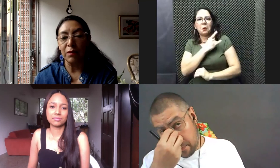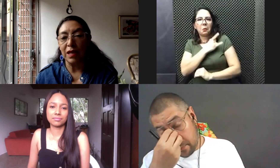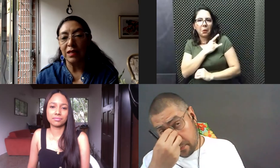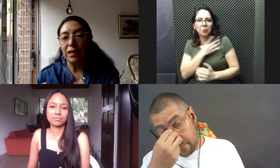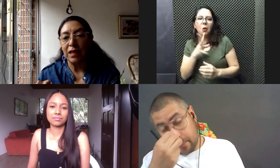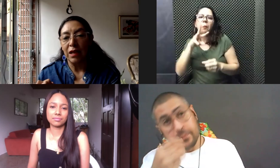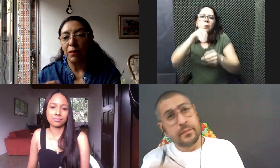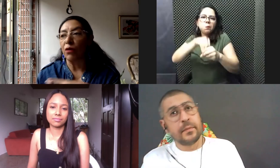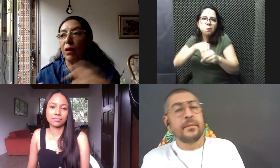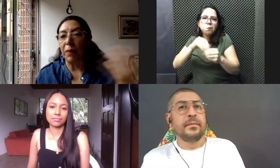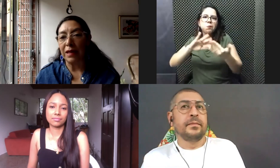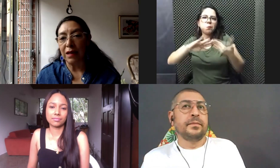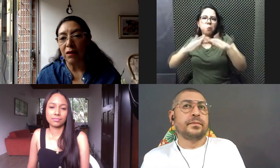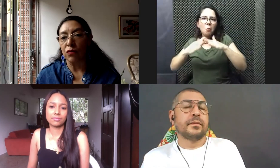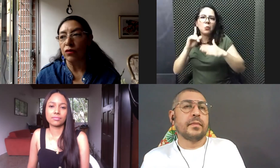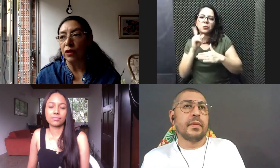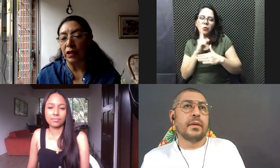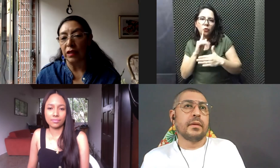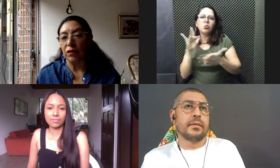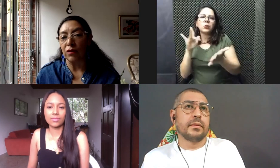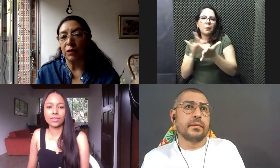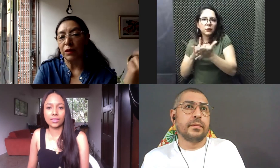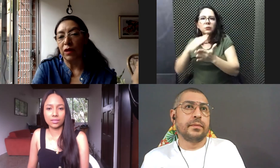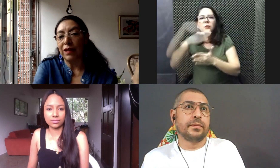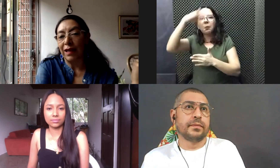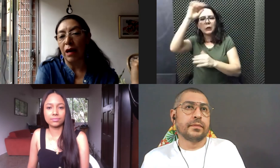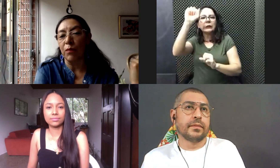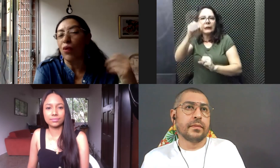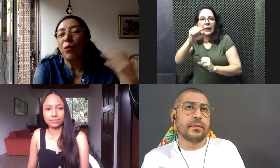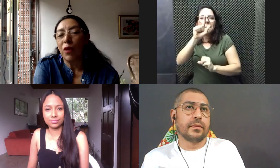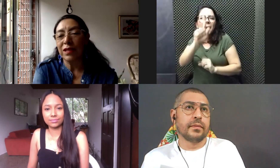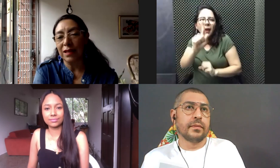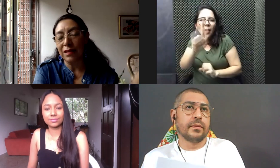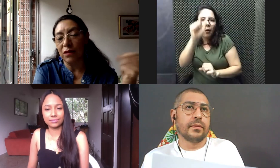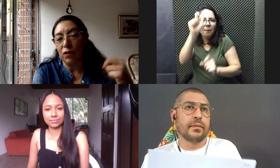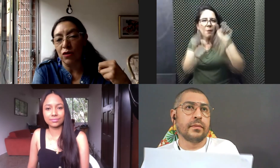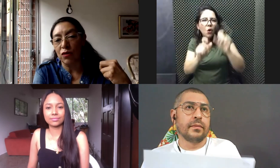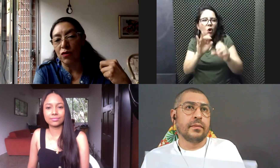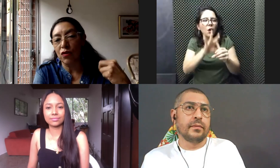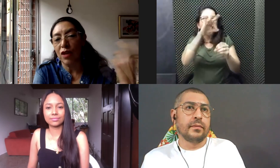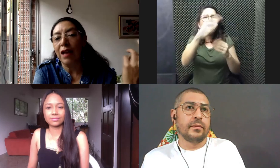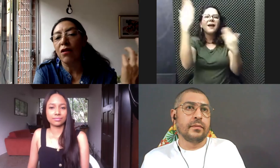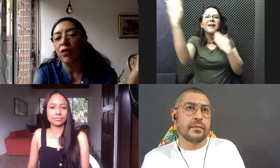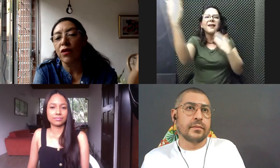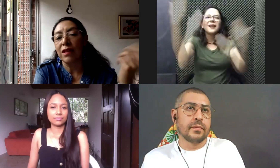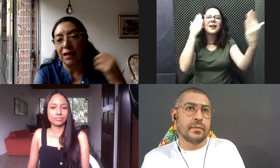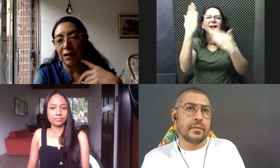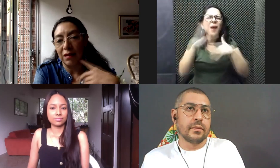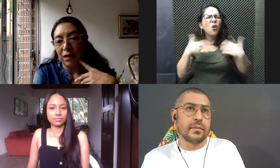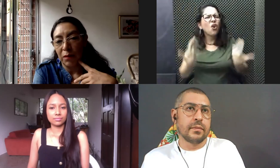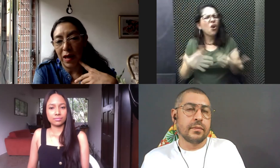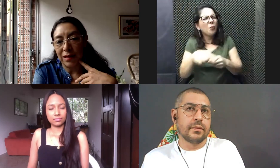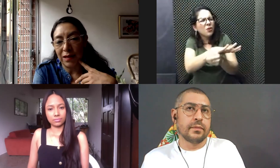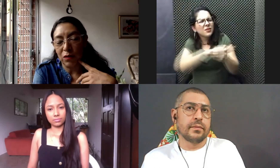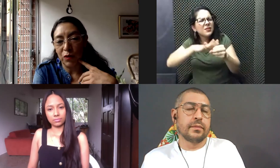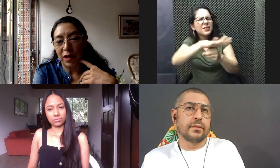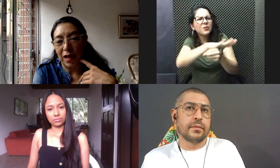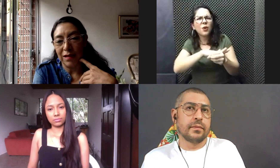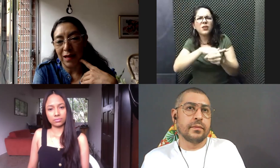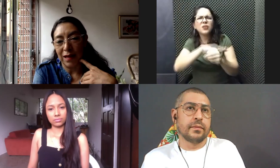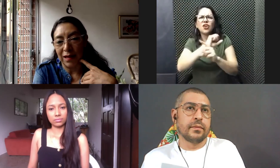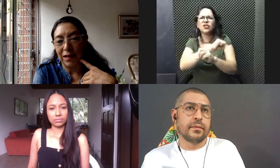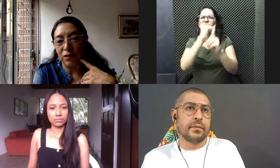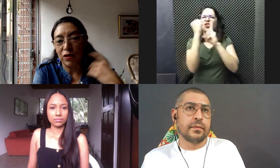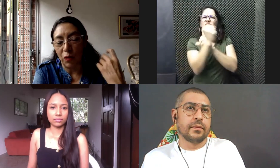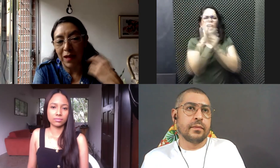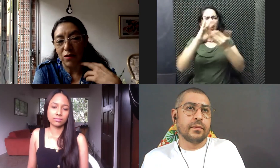aquí en Medellín, pero qué pasa con las personas del campo, cómo es esa situación social hoy en día para estas comunidades